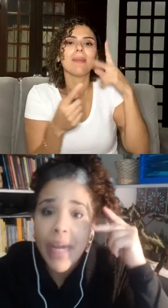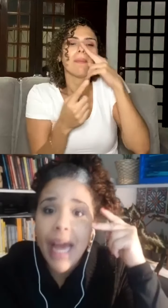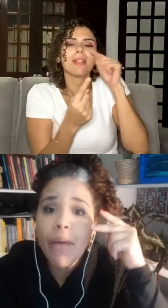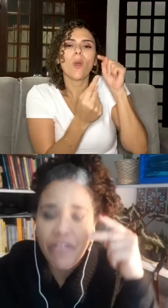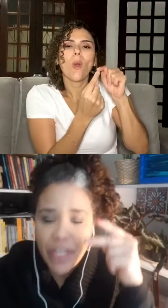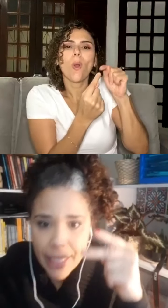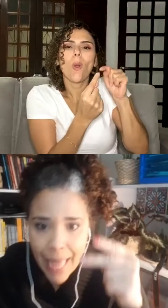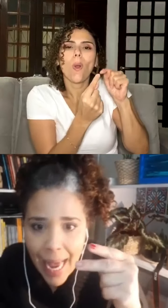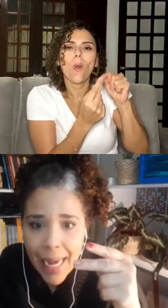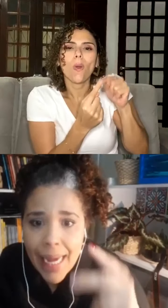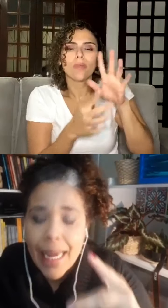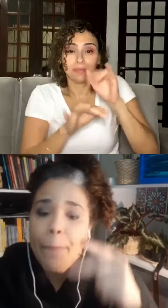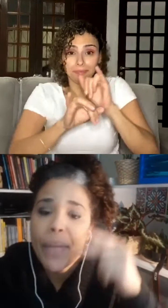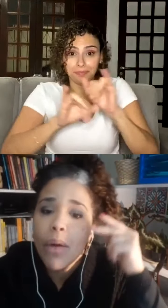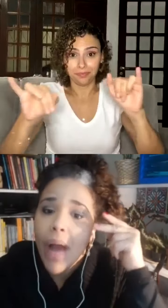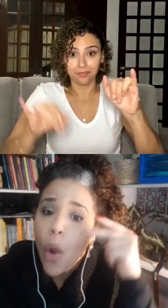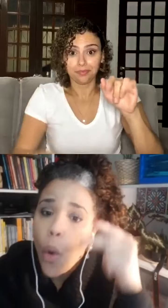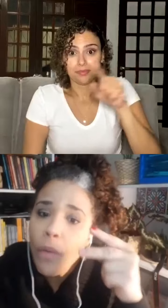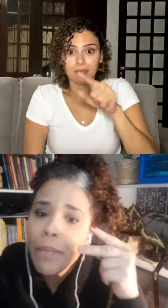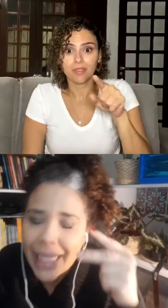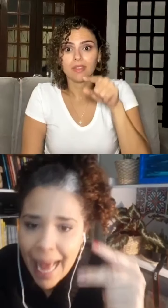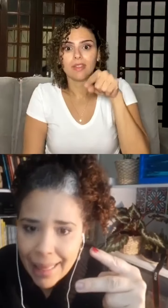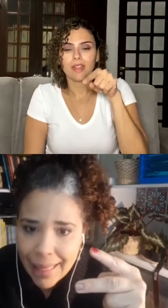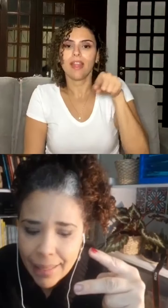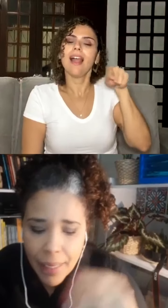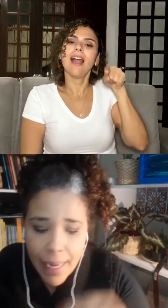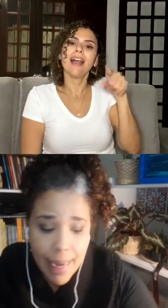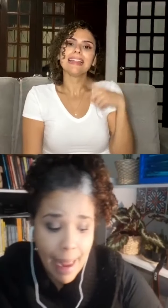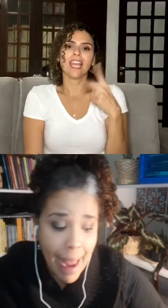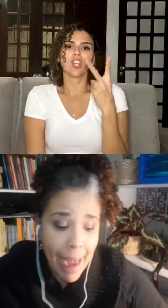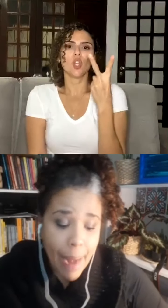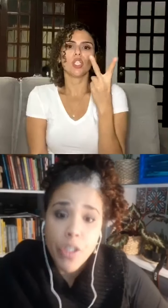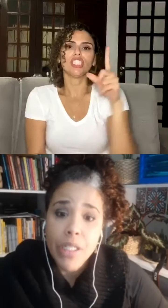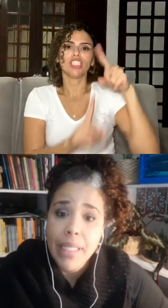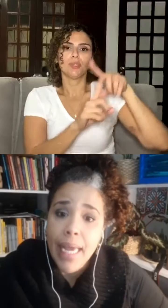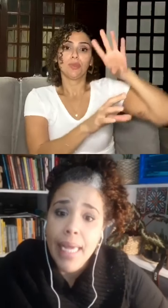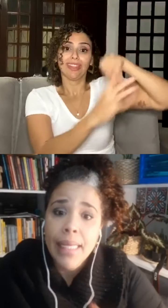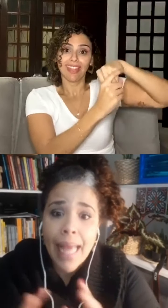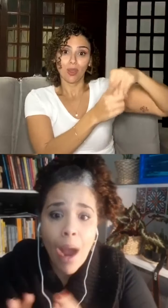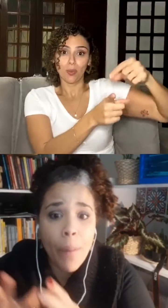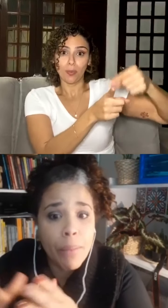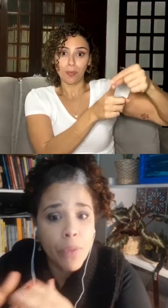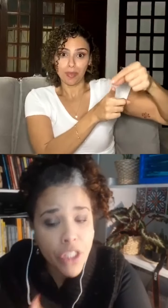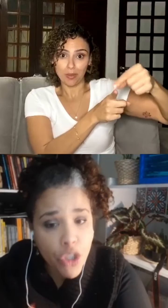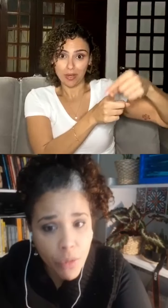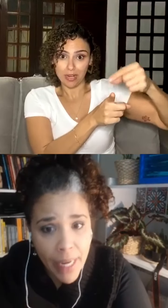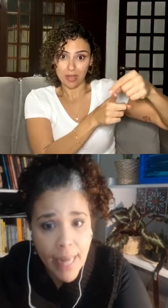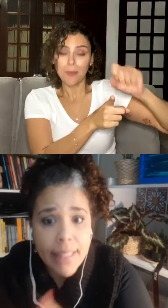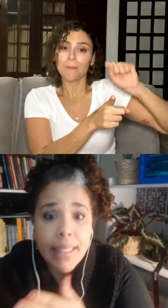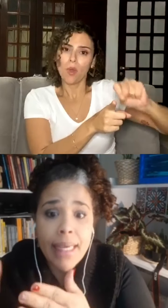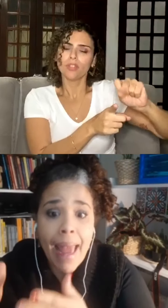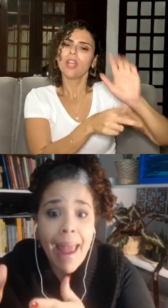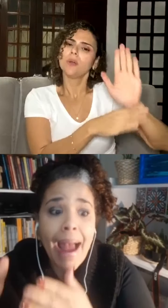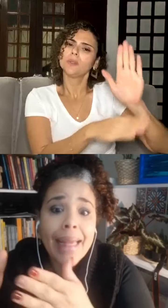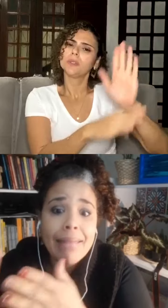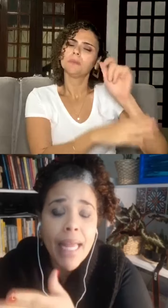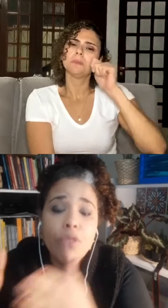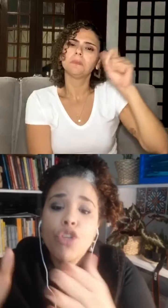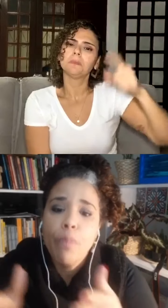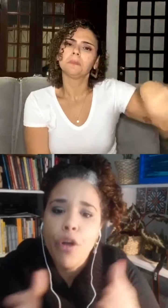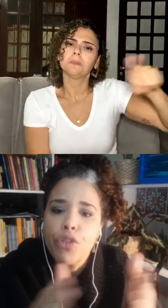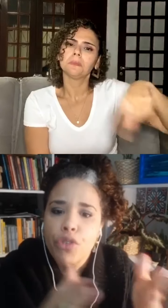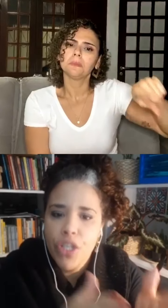quero avisar que a pílula combinada, ela pode ser ideal para muitas mulheres e é a que tem